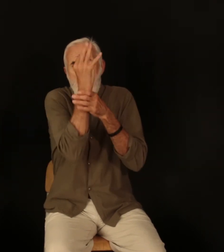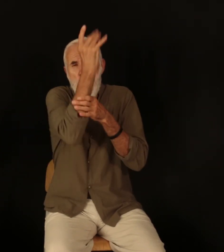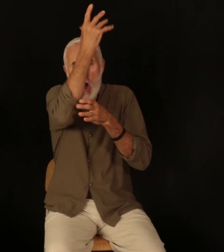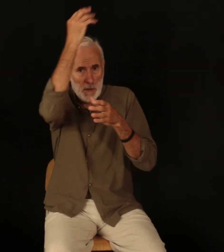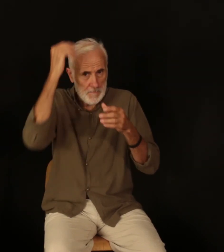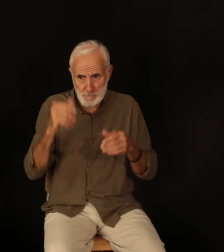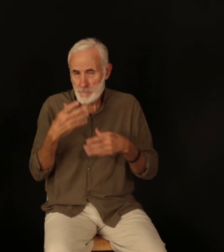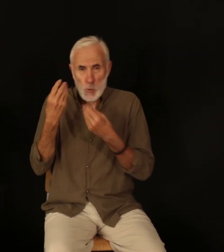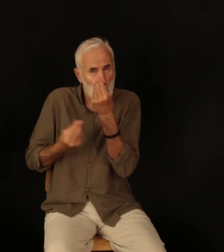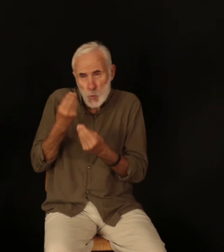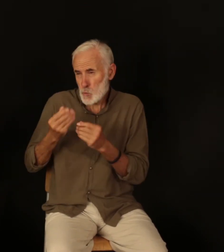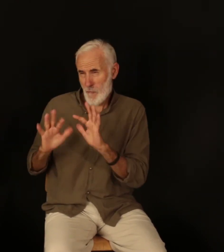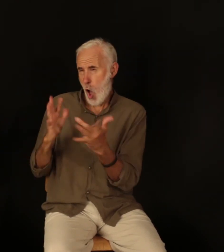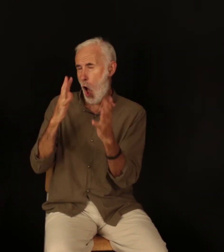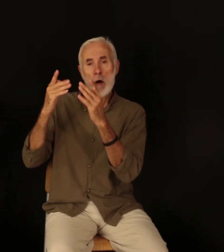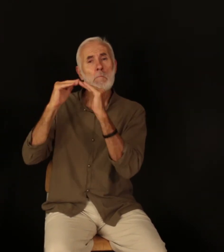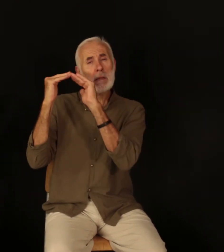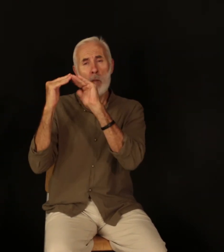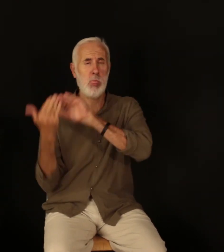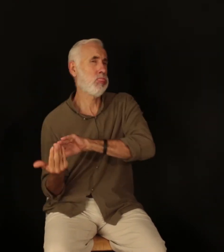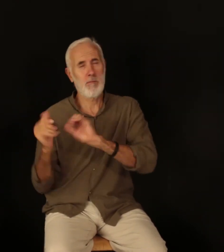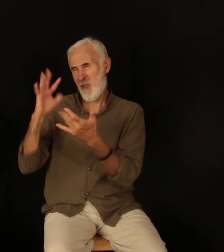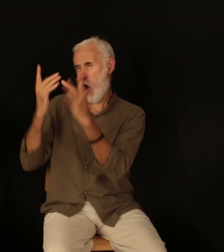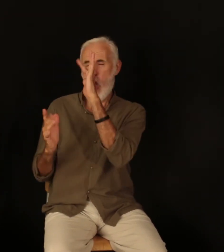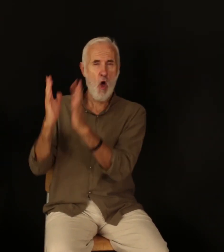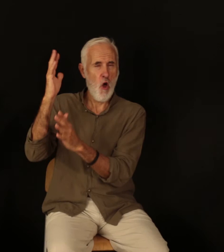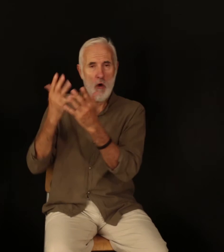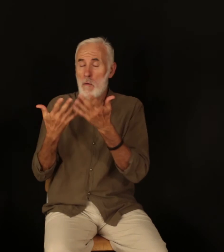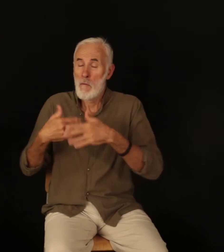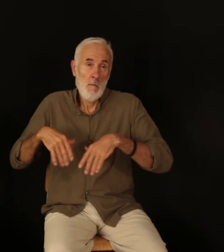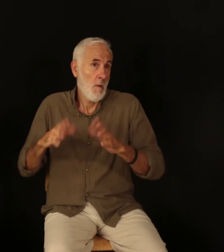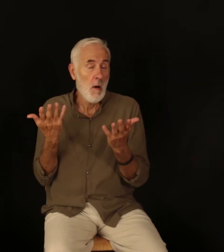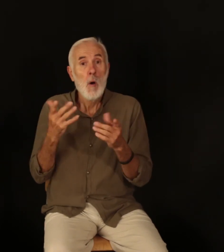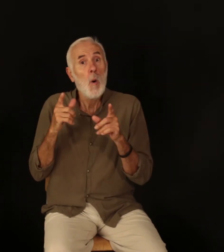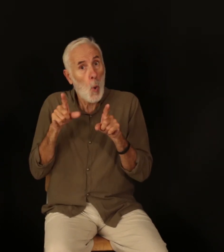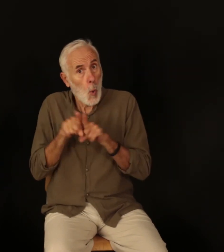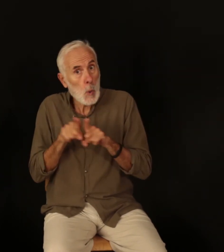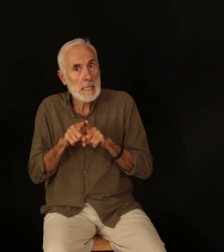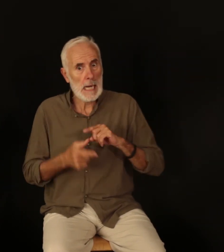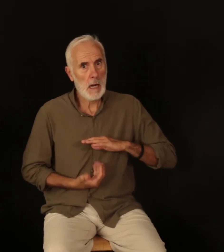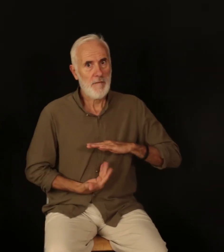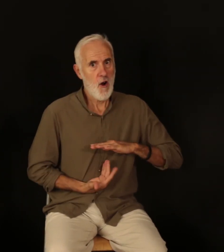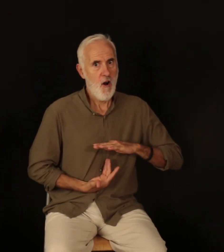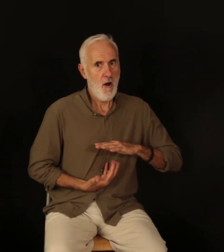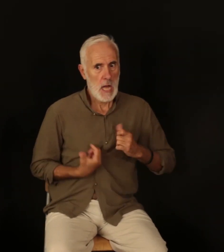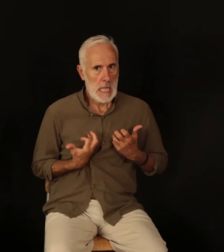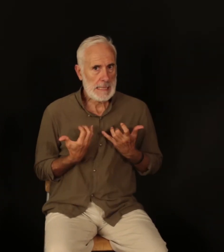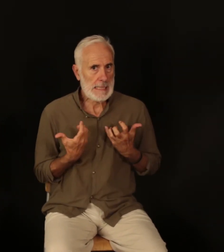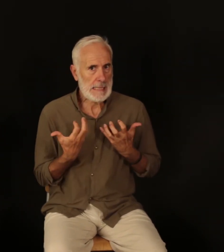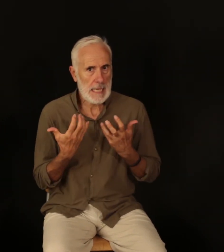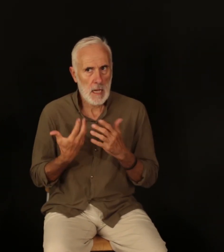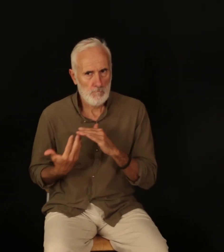qui consument un bâtiment. Mais on pourrait aussi penser au feu comme désir, le feu de la